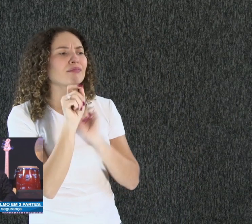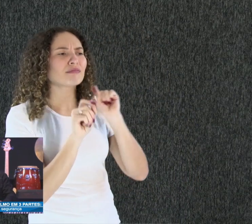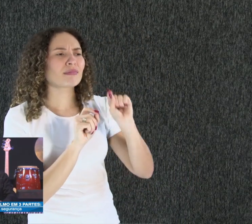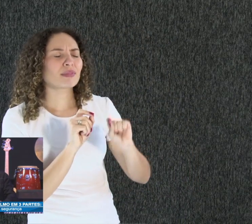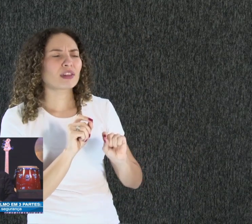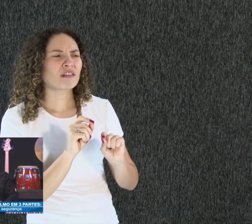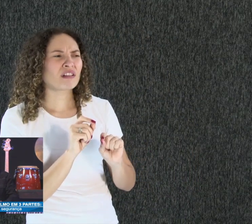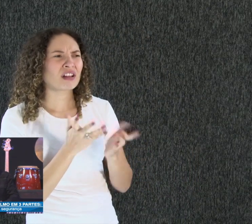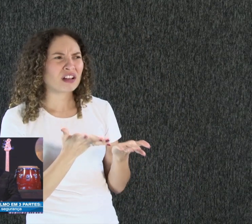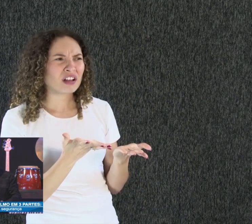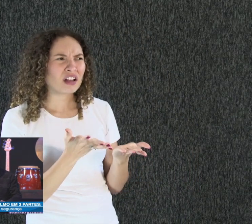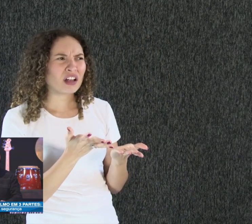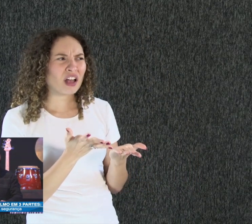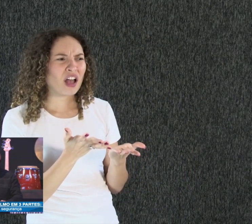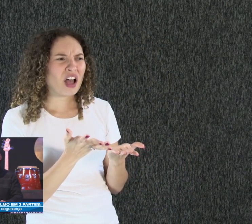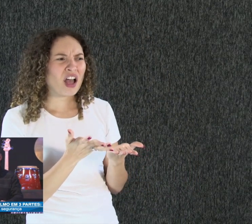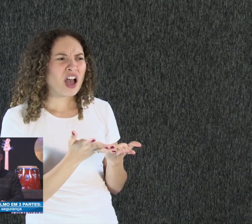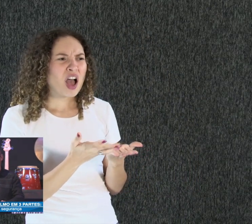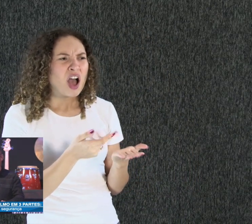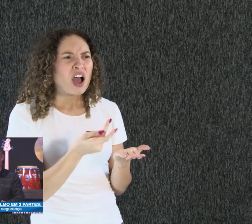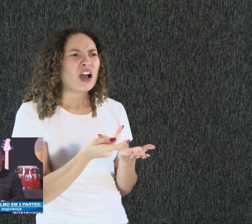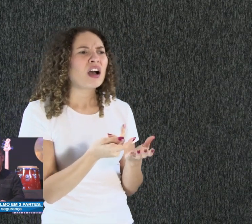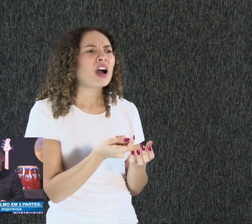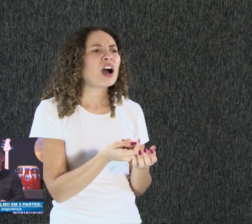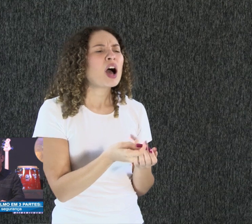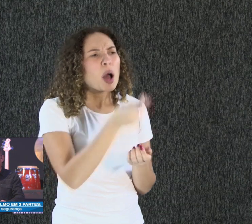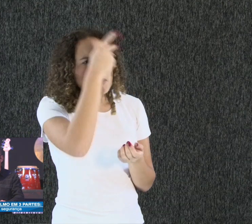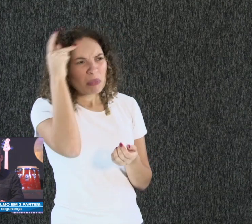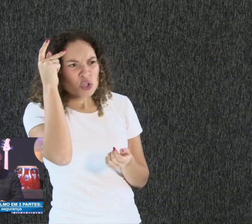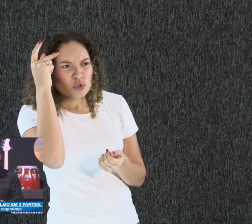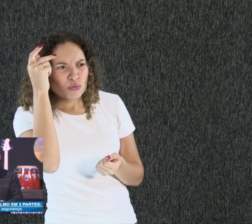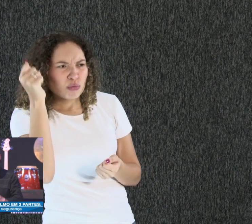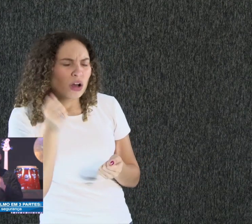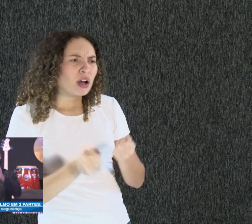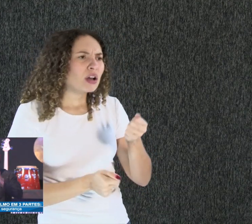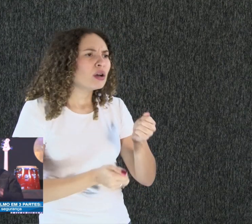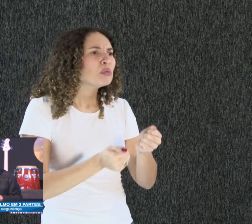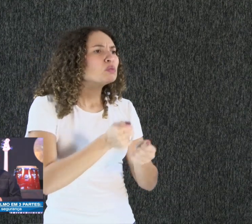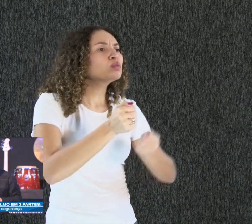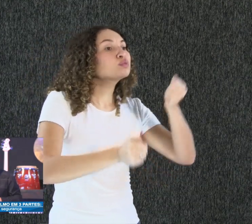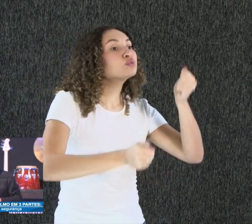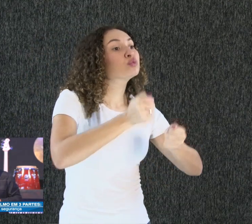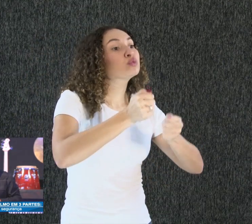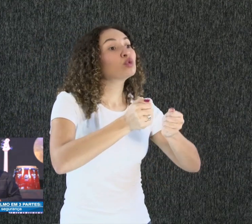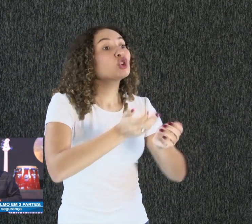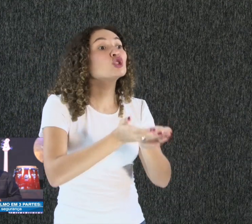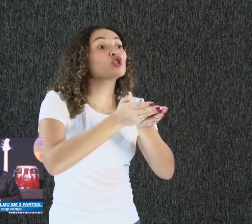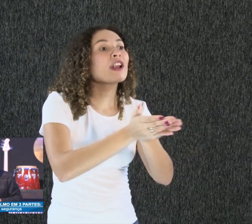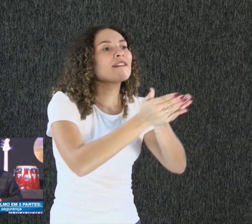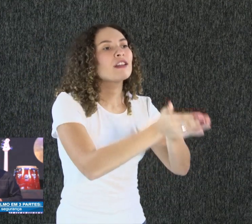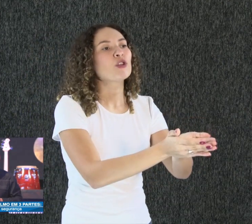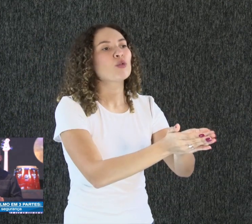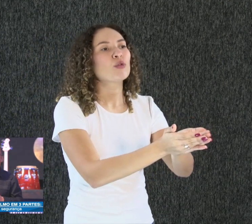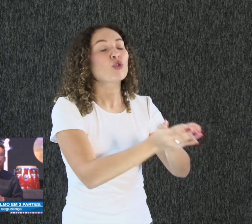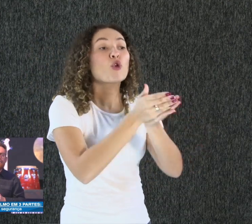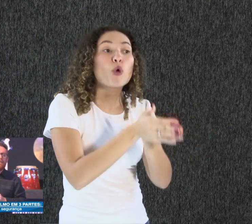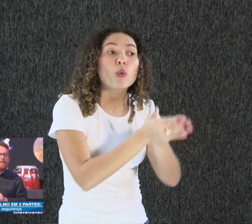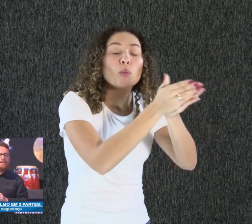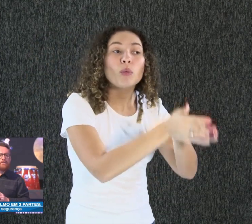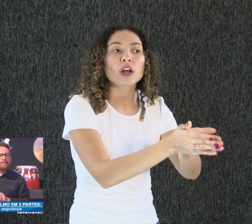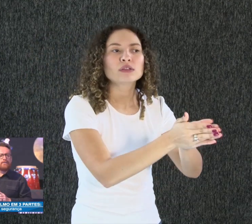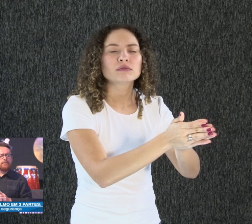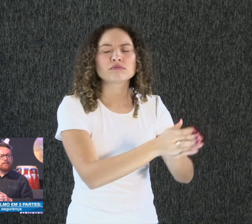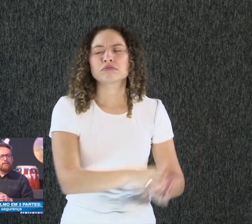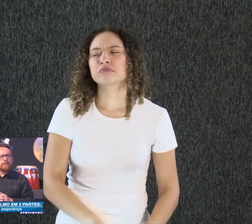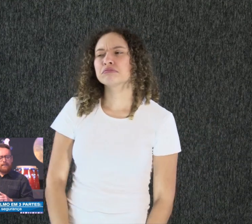aquele marinheiro. Ela disse assim, quem é que está no comando do navio? Quem é? E aí o